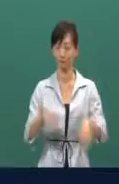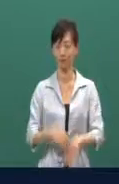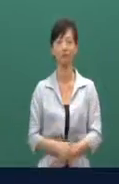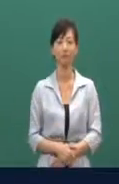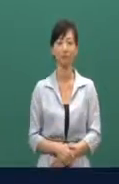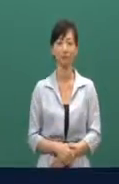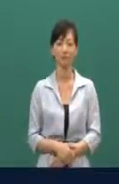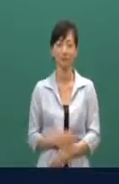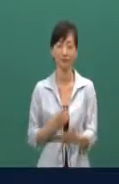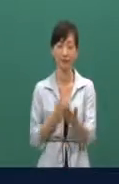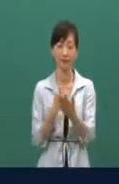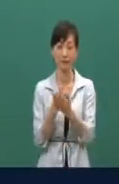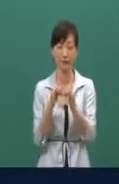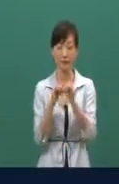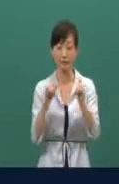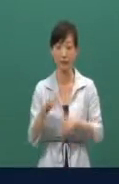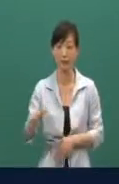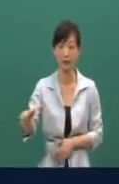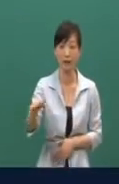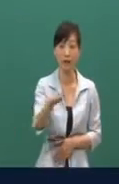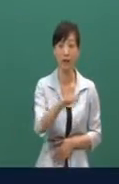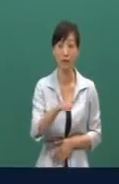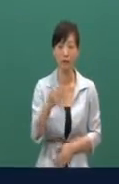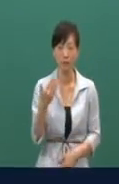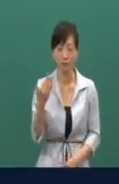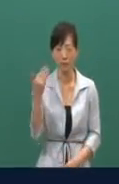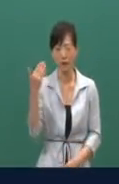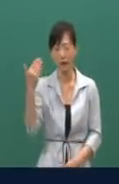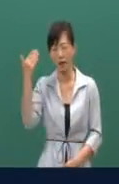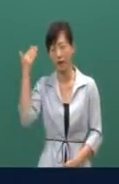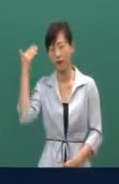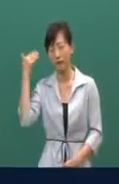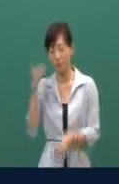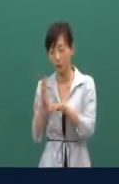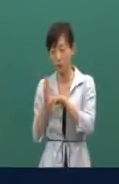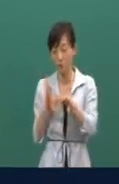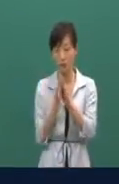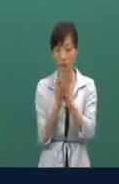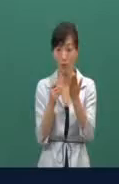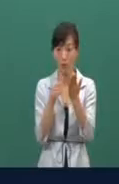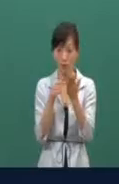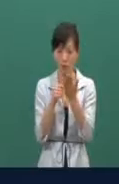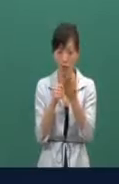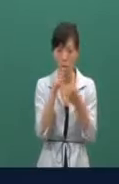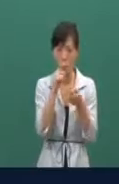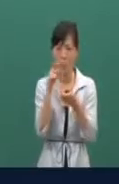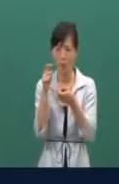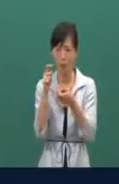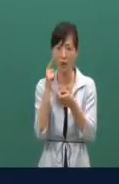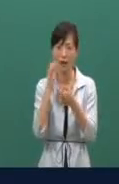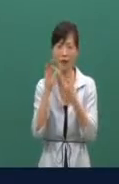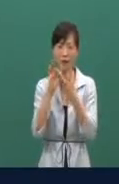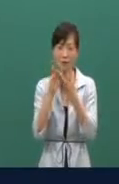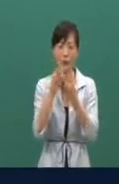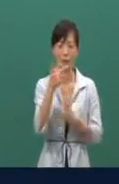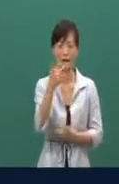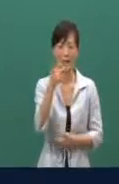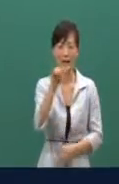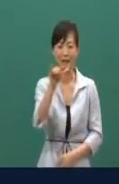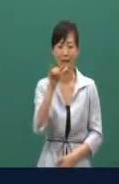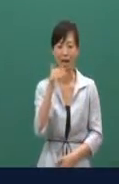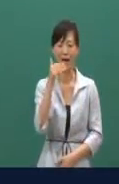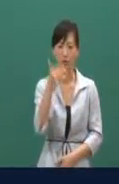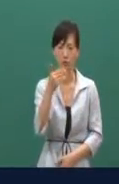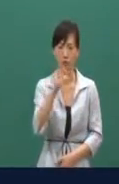6品が再現されました。参加者らは尺という単位などレシピに書かれ